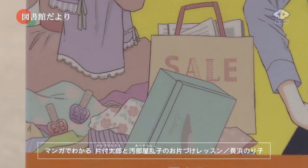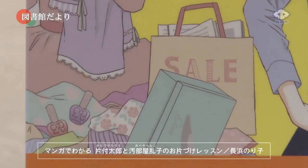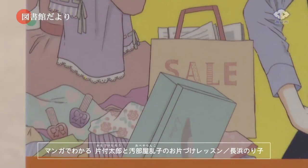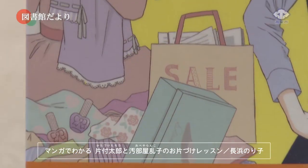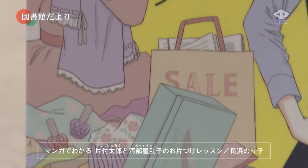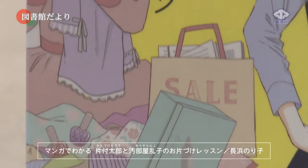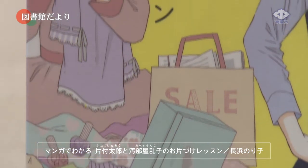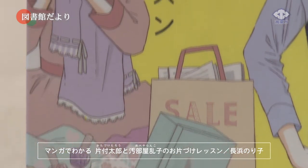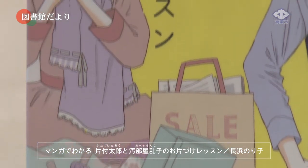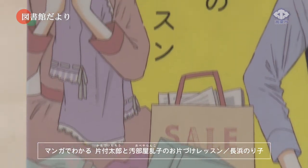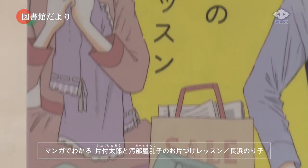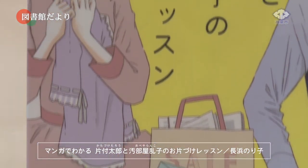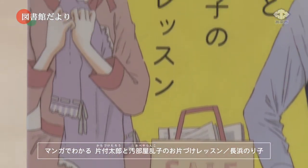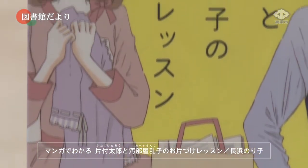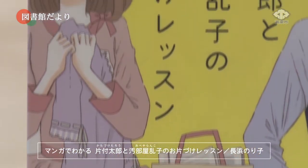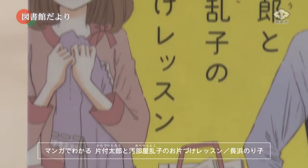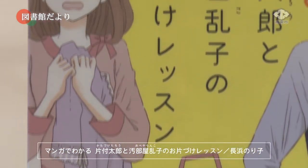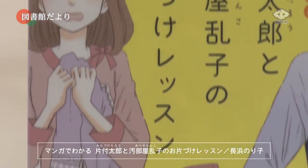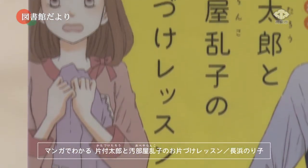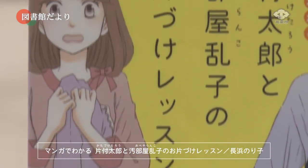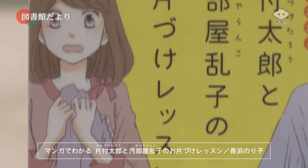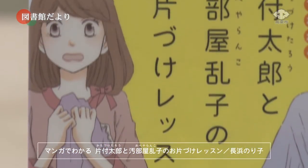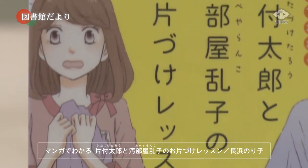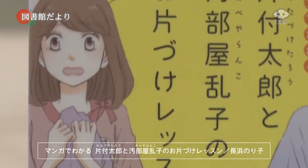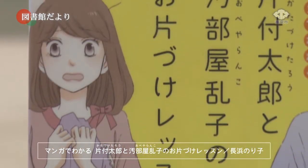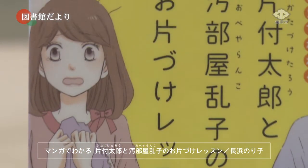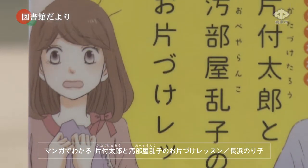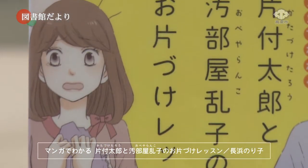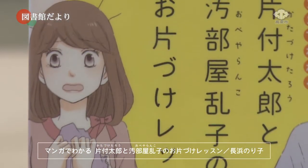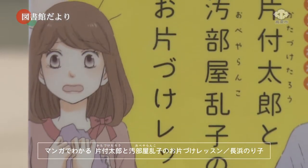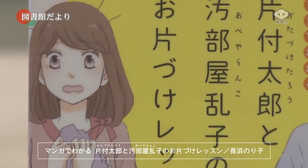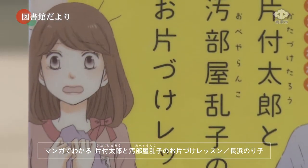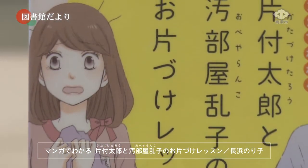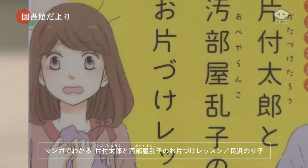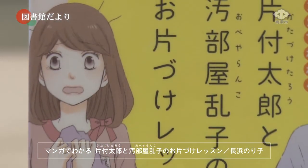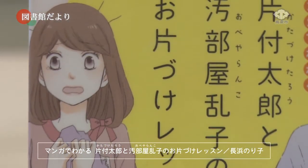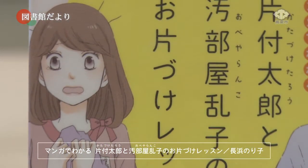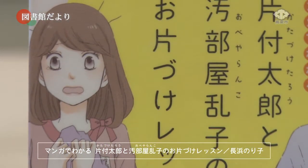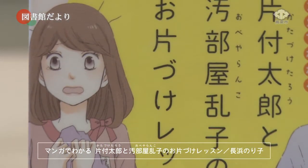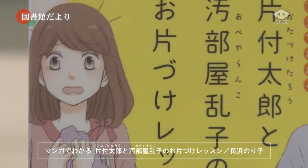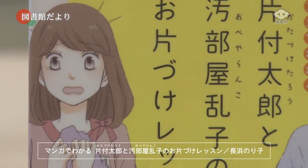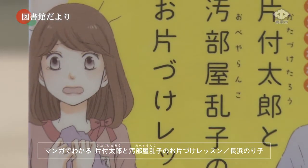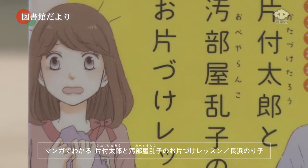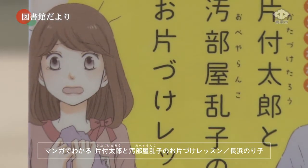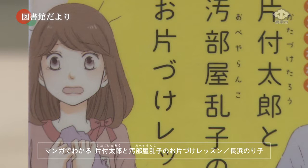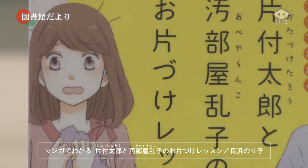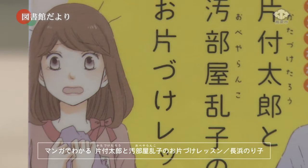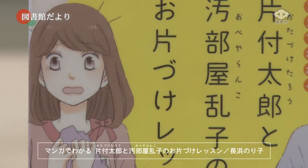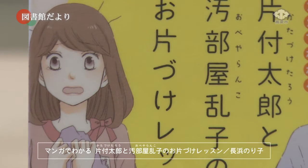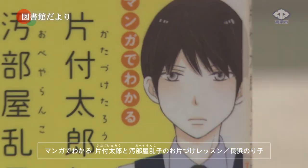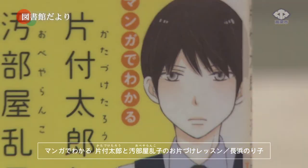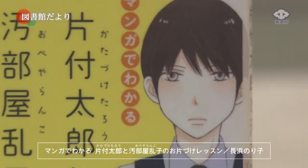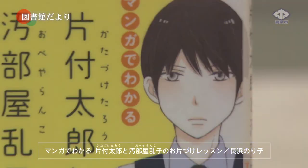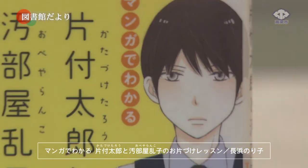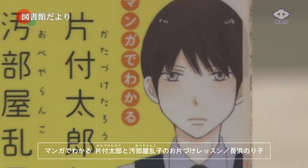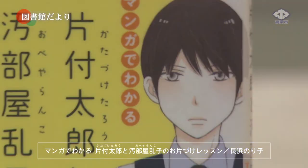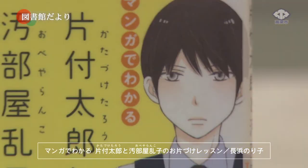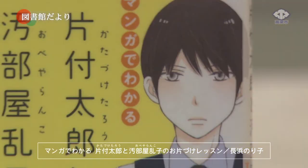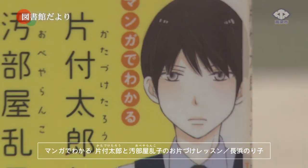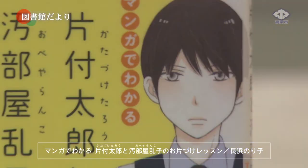この本は整理収納が苦手な女の子がお片付けのプロである男の子と出会い片付けを学ん